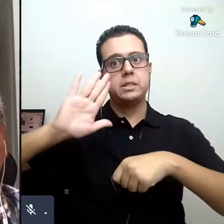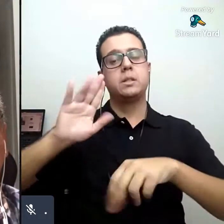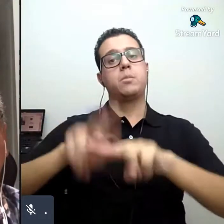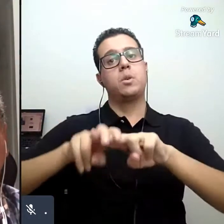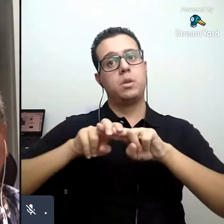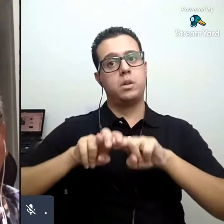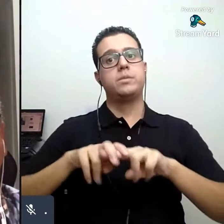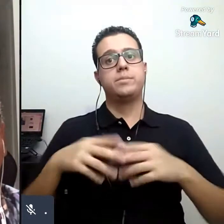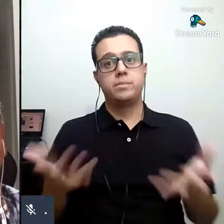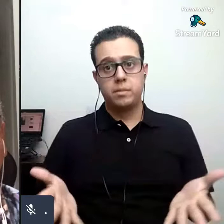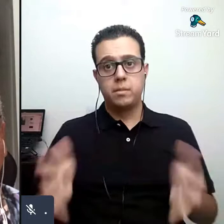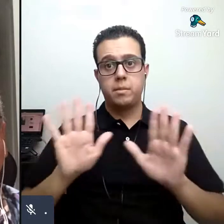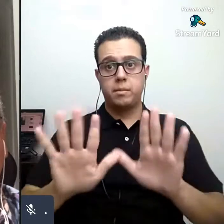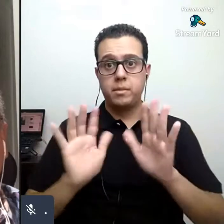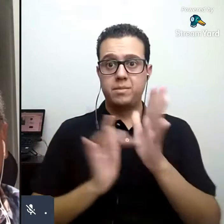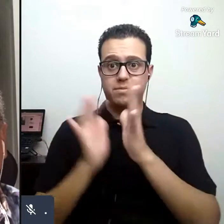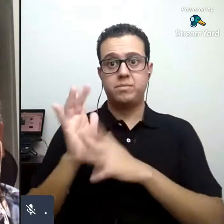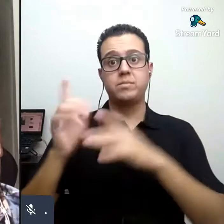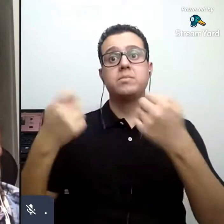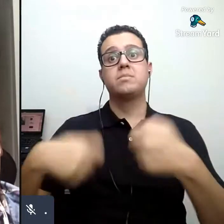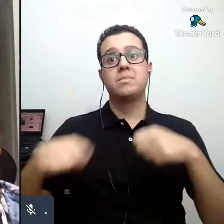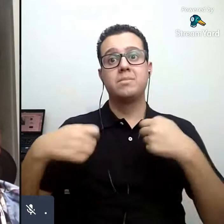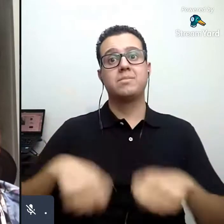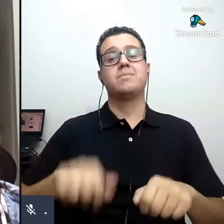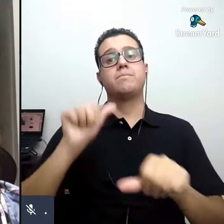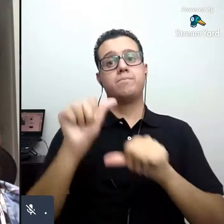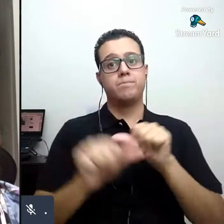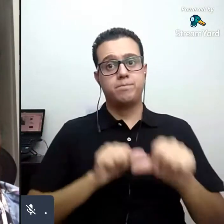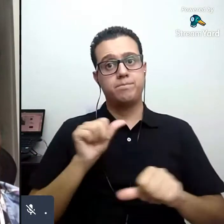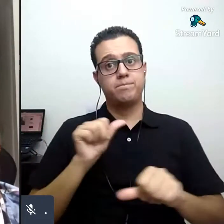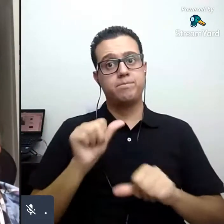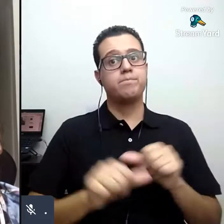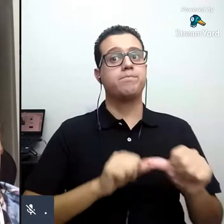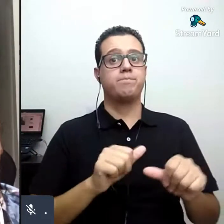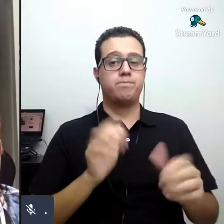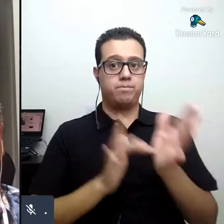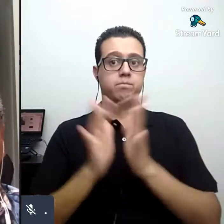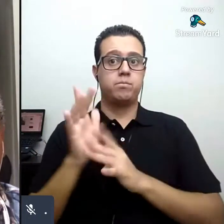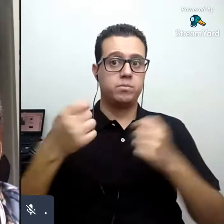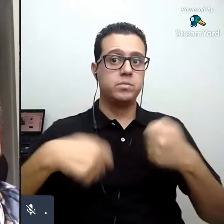fazer as correções. Então, ele está fazendo uma correção de